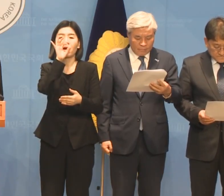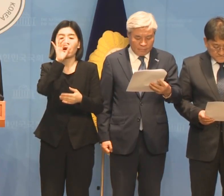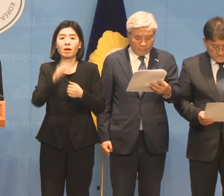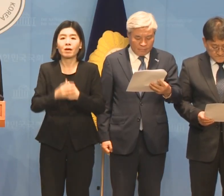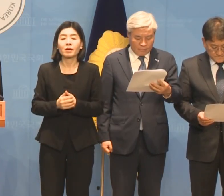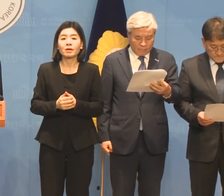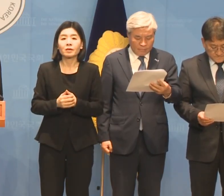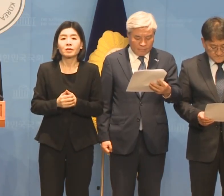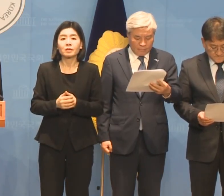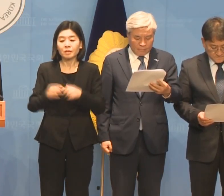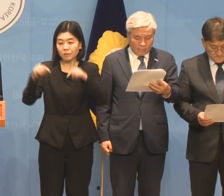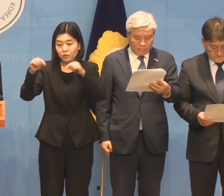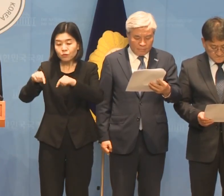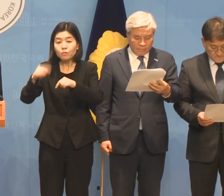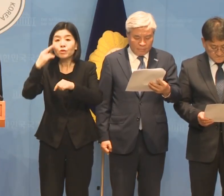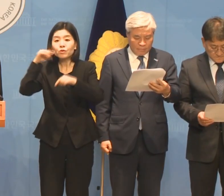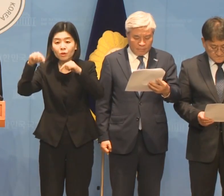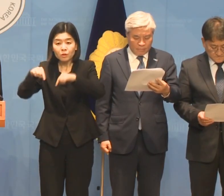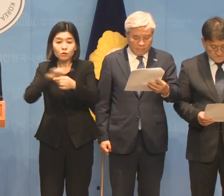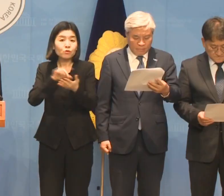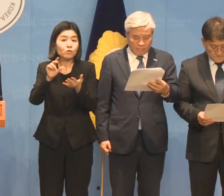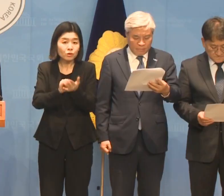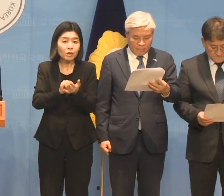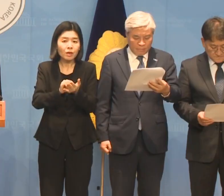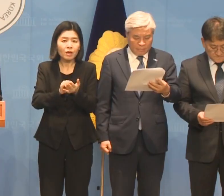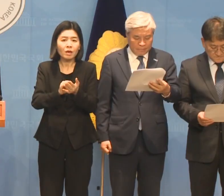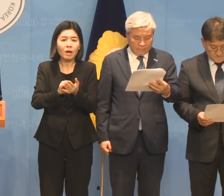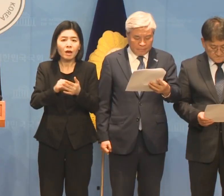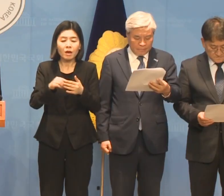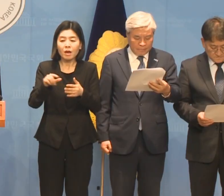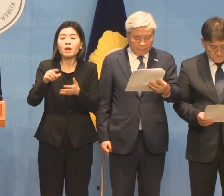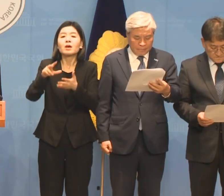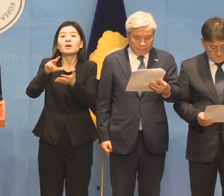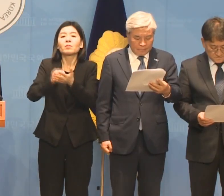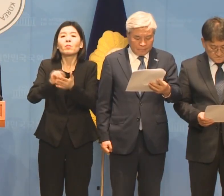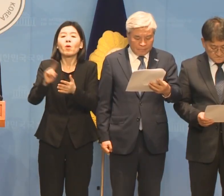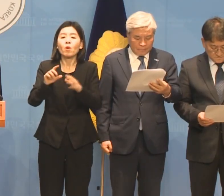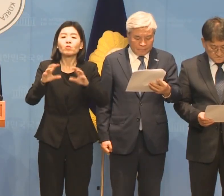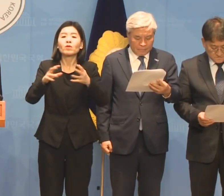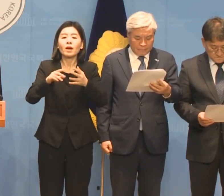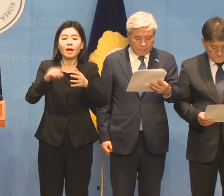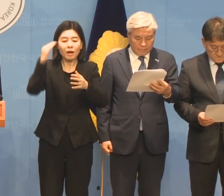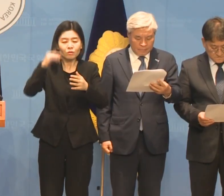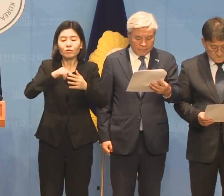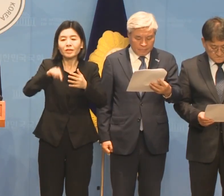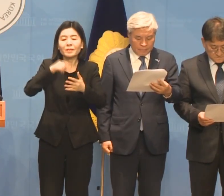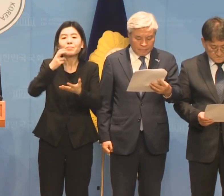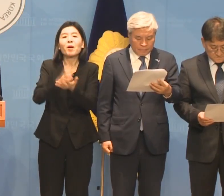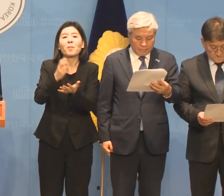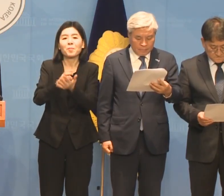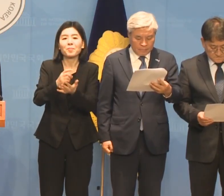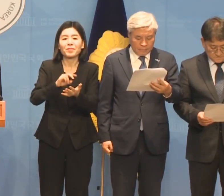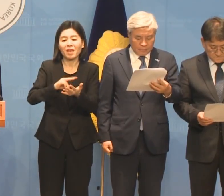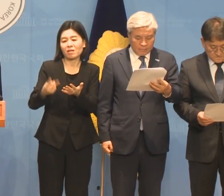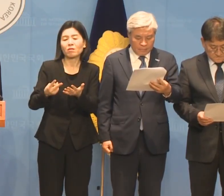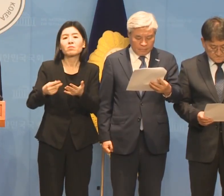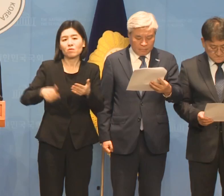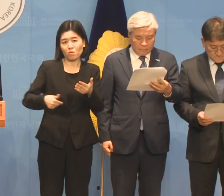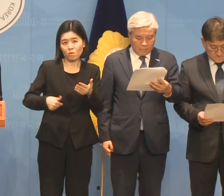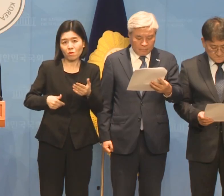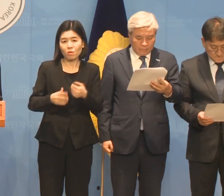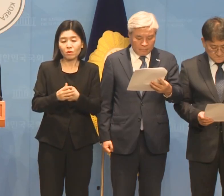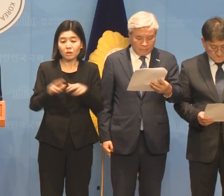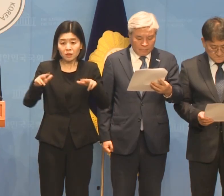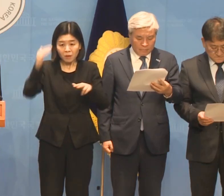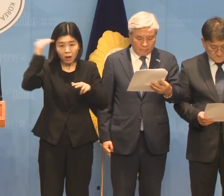주제가 국내법 개정을 전제로 하기 때문입니다. 지금 대한민국에는 정부 정책을 실현할